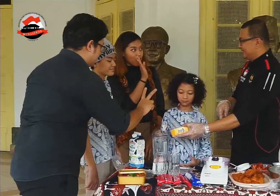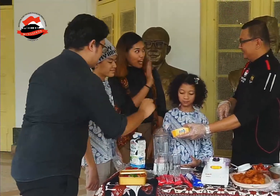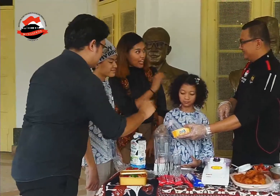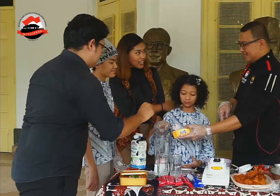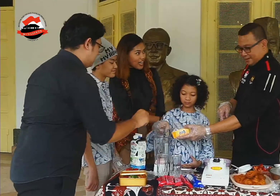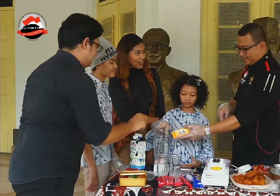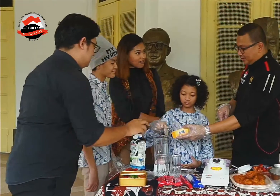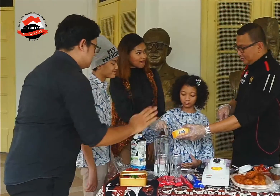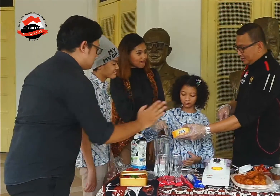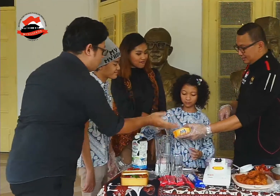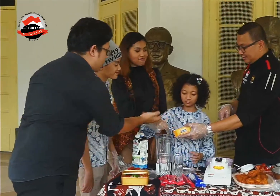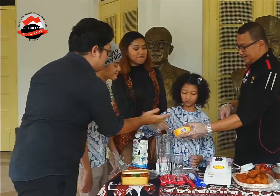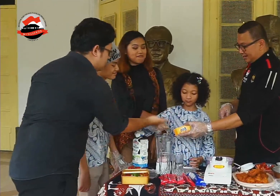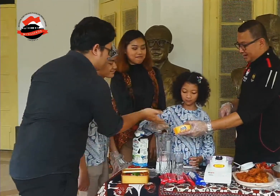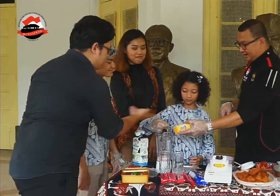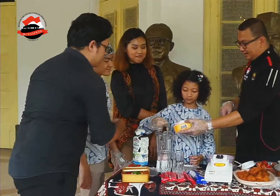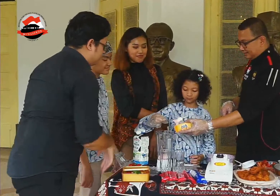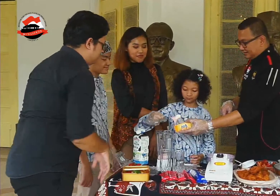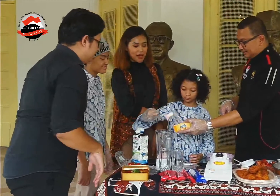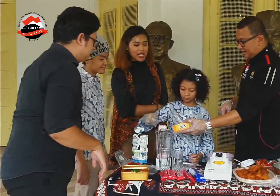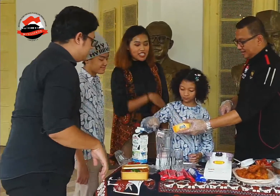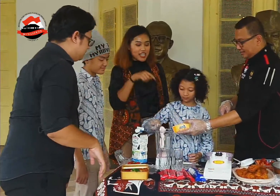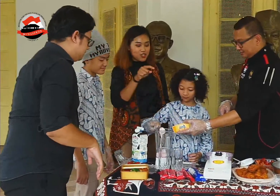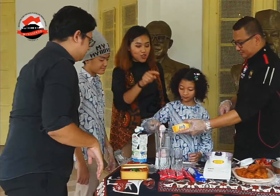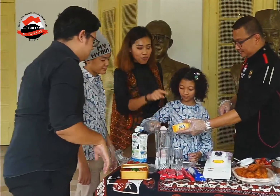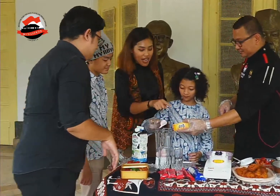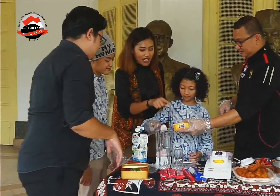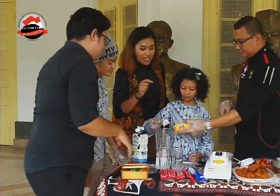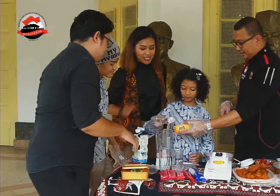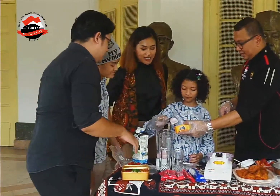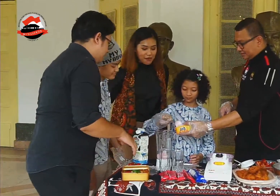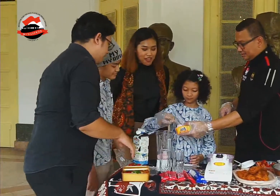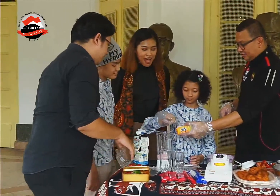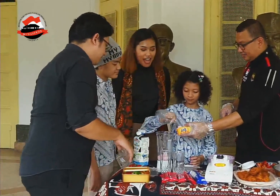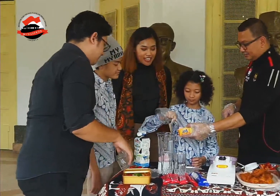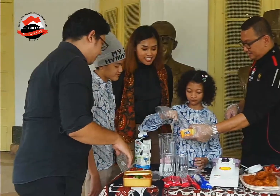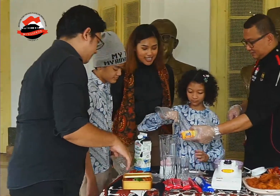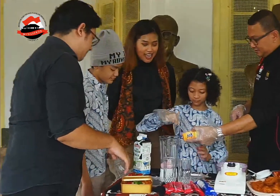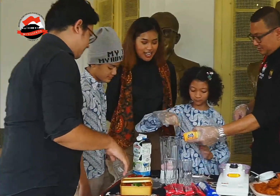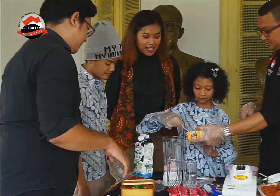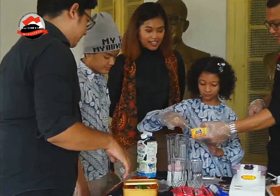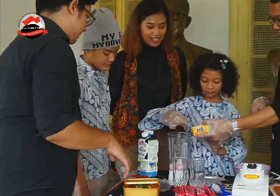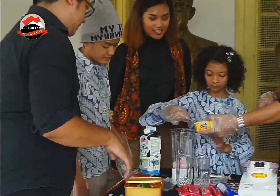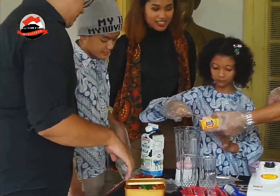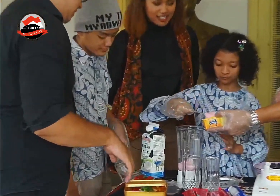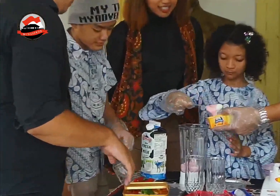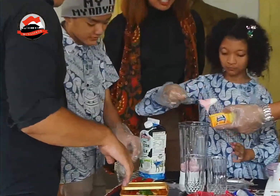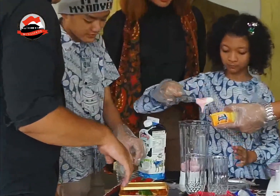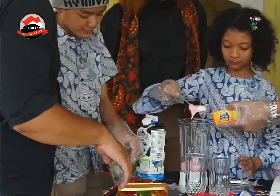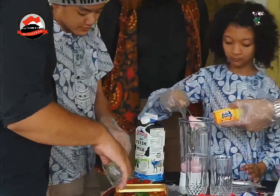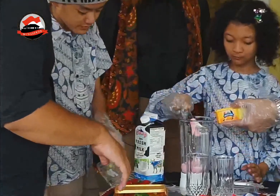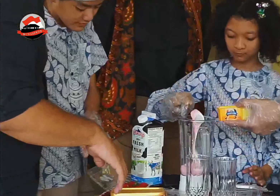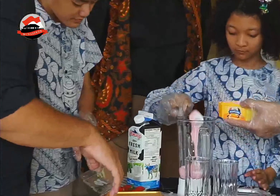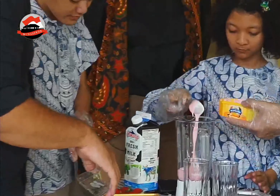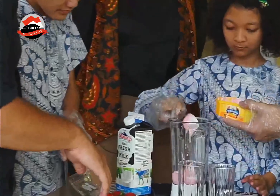pakai gula lagi ya? Gak pakai gula, jadi anak-anak manisnya sehat. Manisnya cukup dari es krimnya aja. Betul.